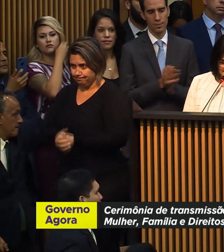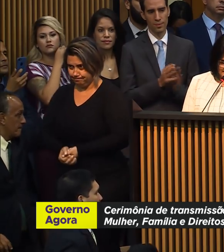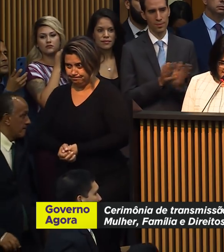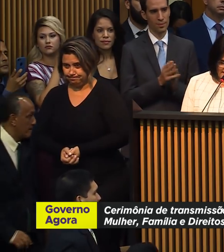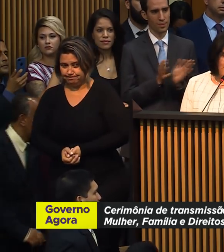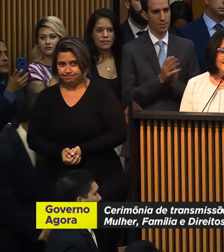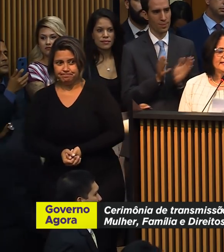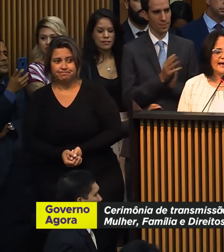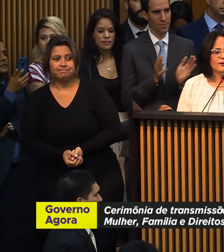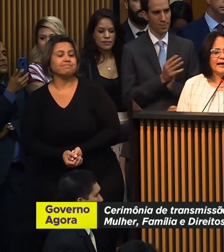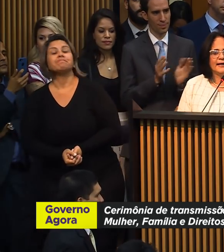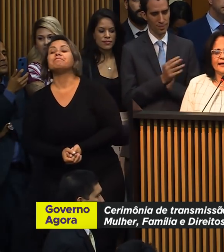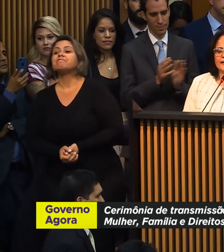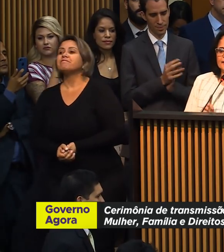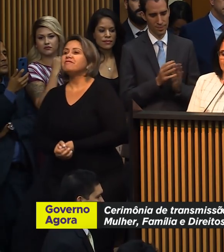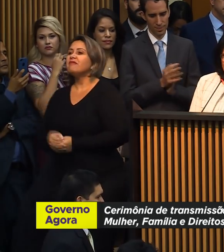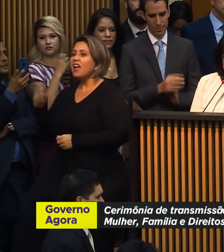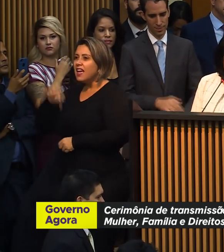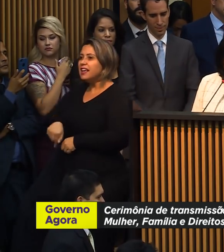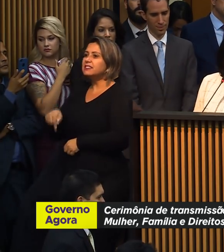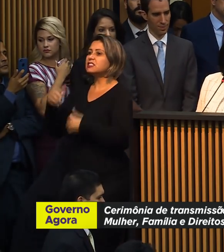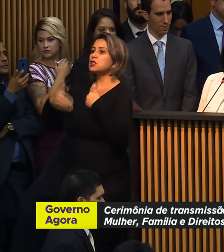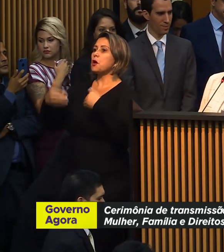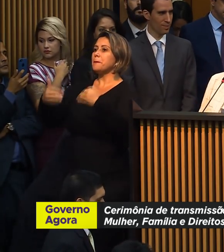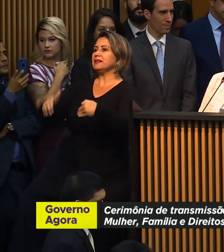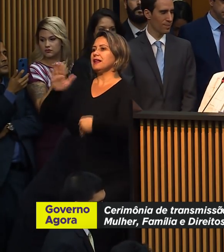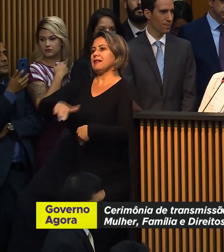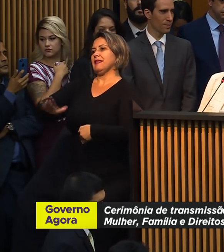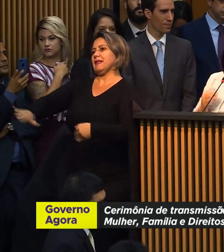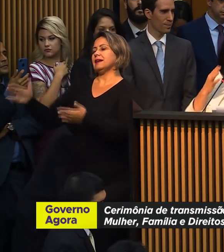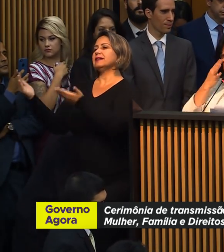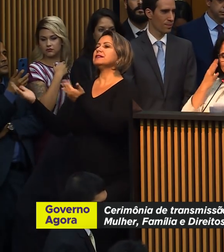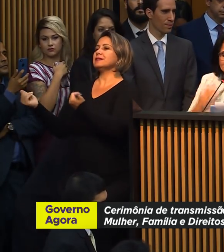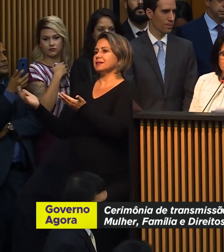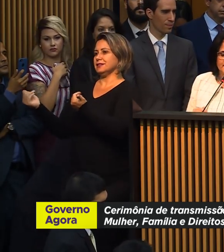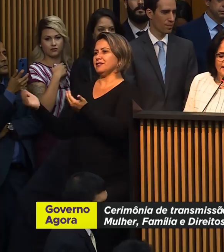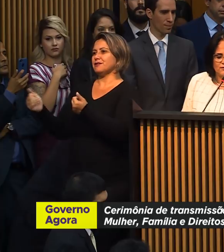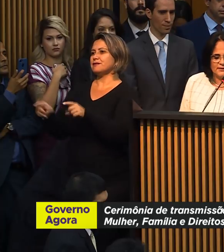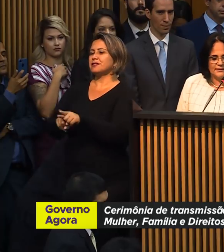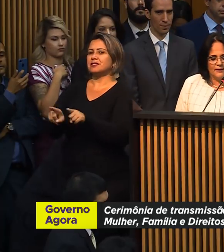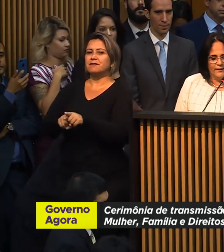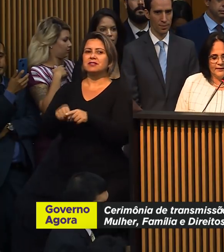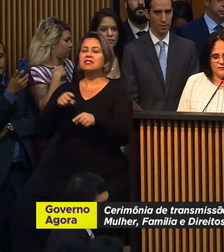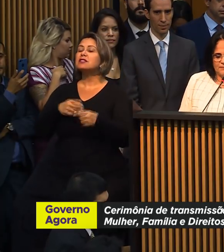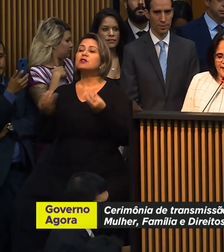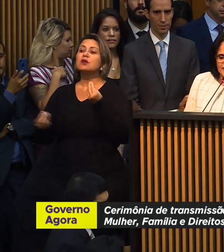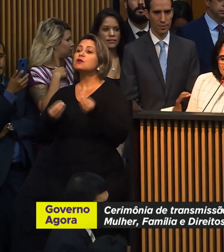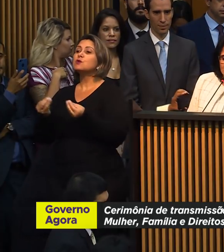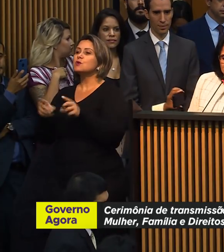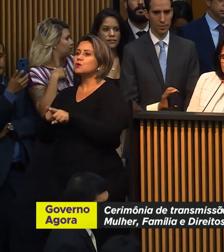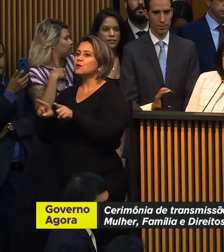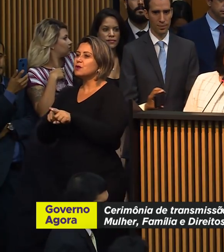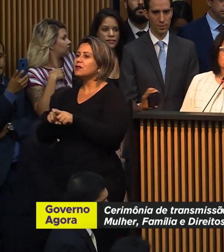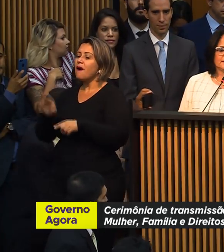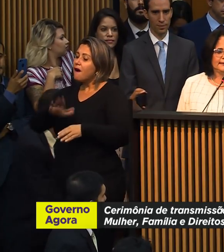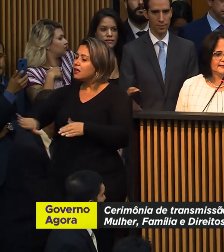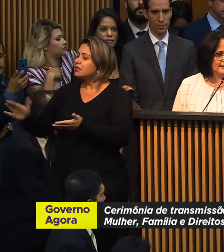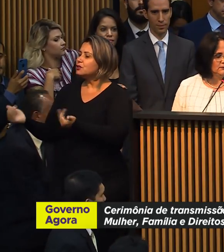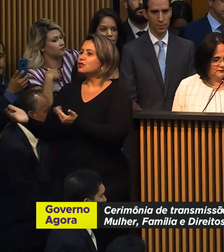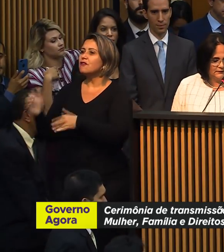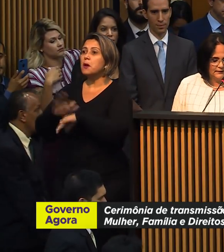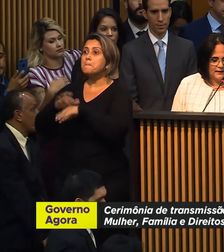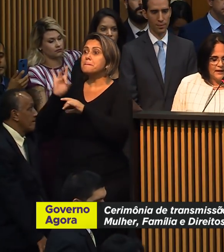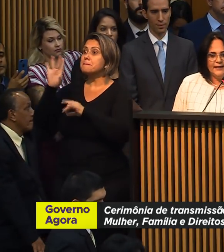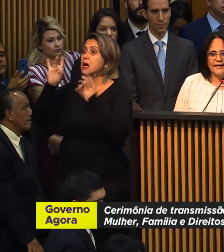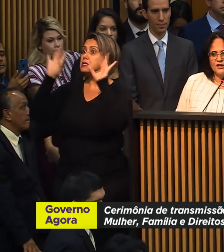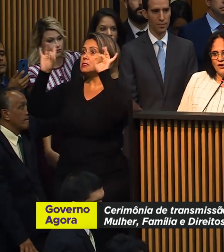Este é o Ministério da Criança e do Adolescente. Nossas meninas e os meninos estão entre os bens mais preciosos da